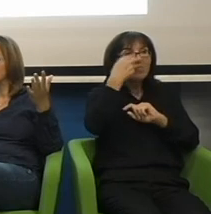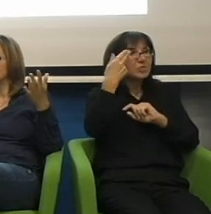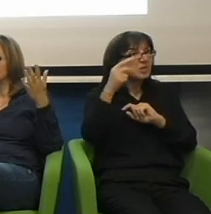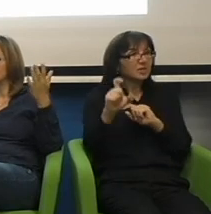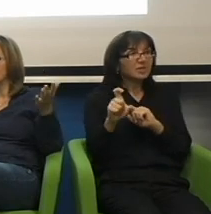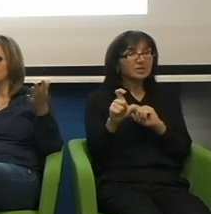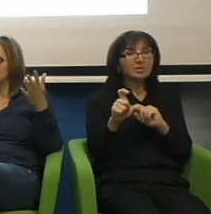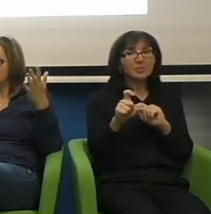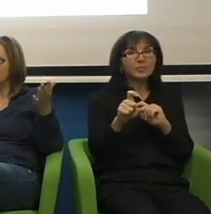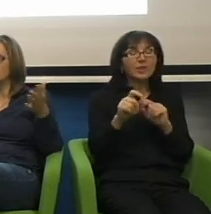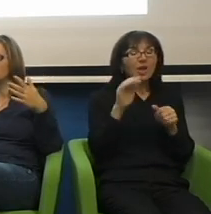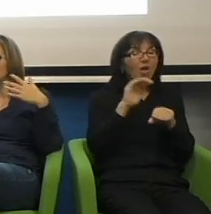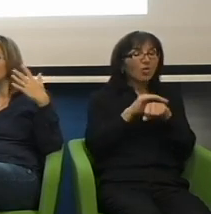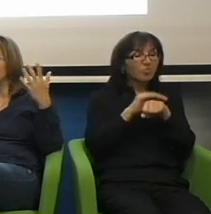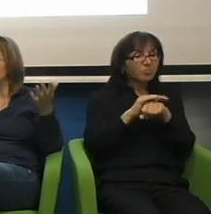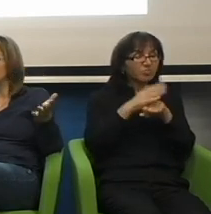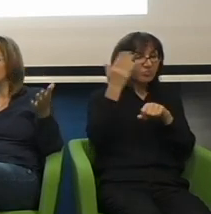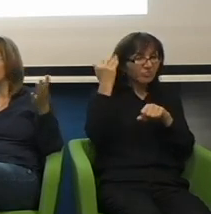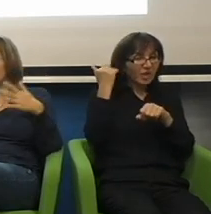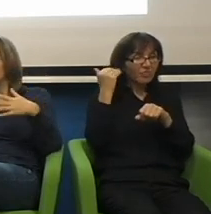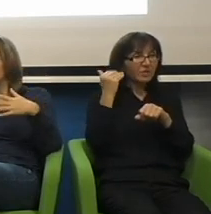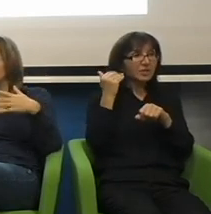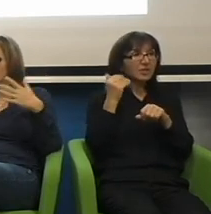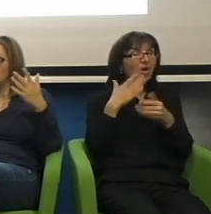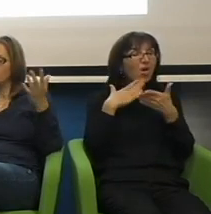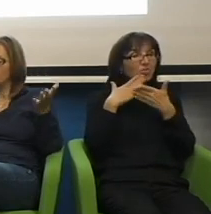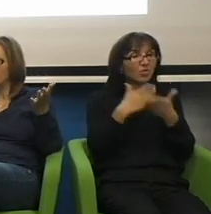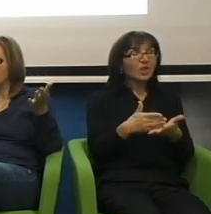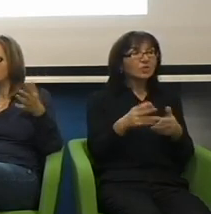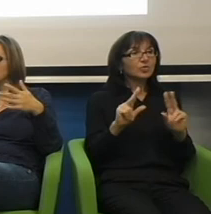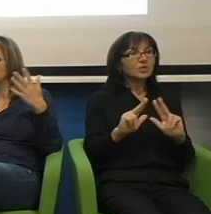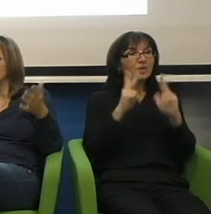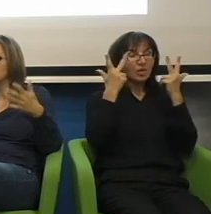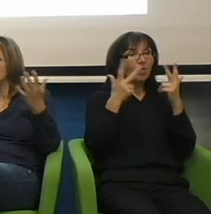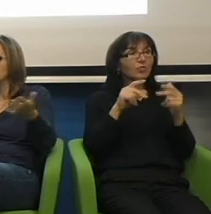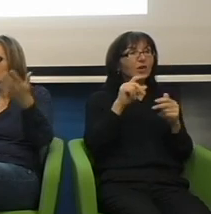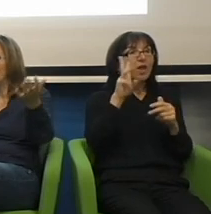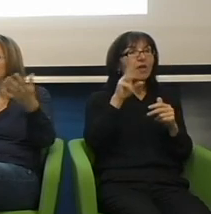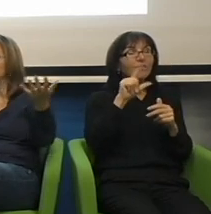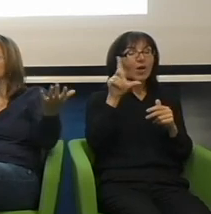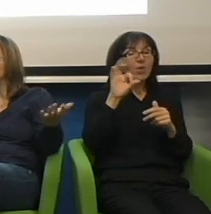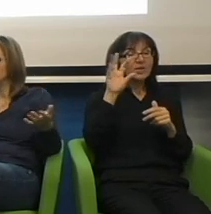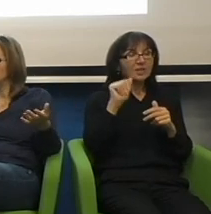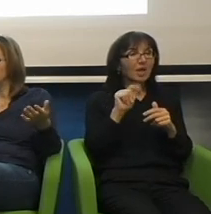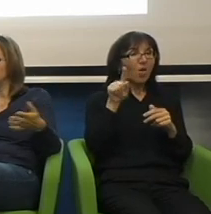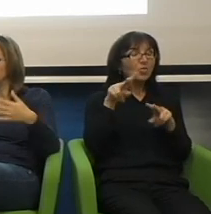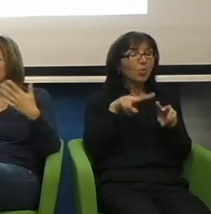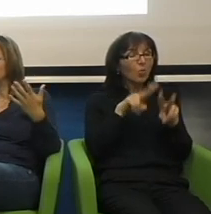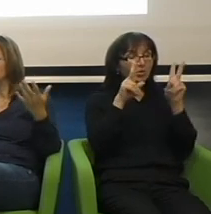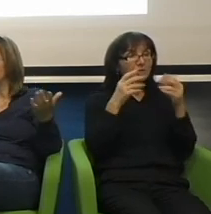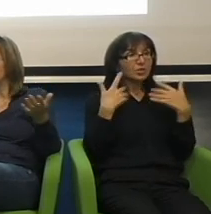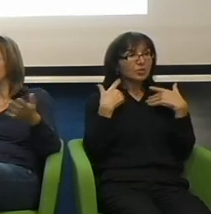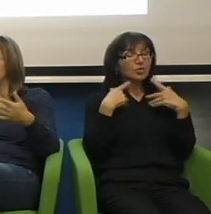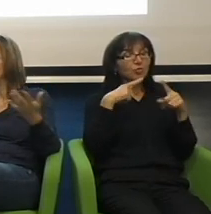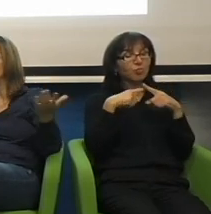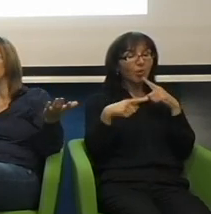dawnych kolegów ze strajku, dawnych doradców strajkowych, Lecha Wałęsę, że oni uczestniczą w życiu politycznym, w ich życiu